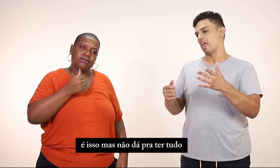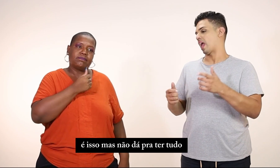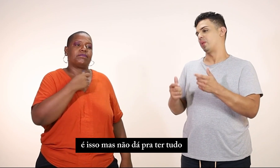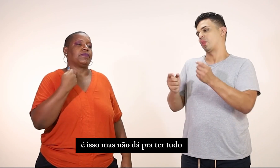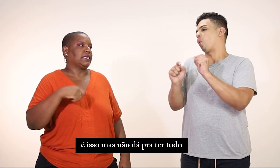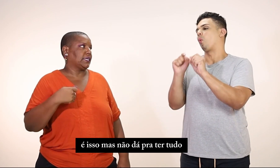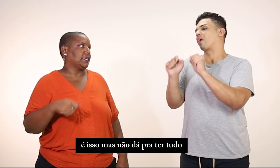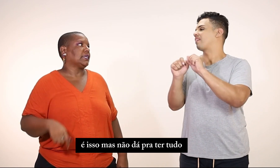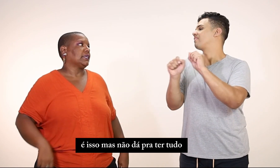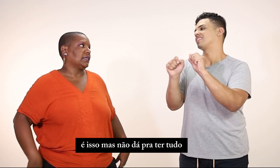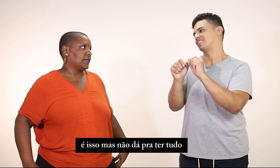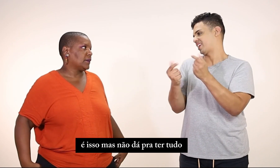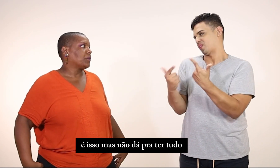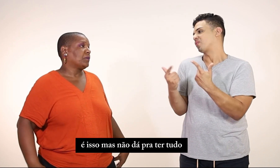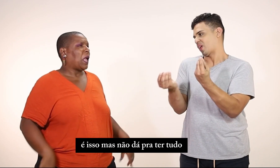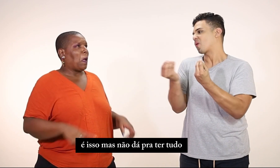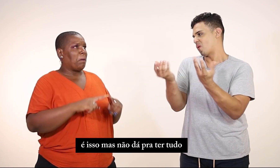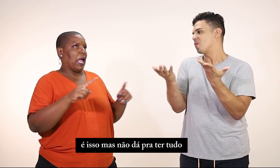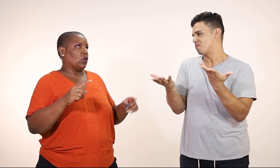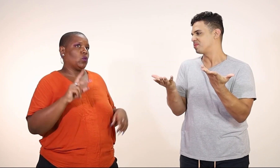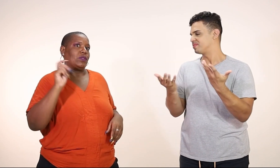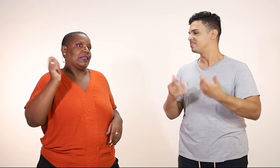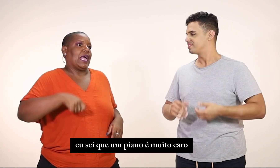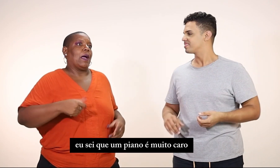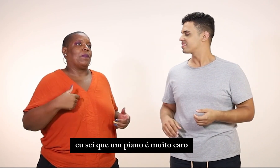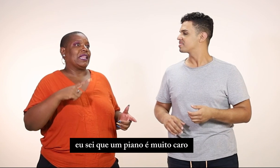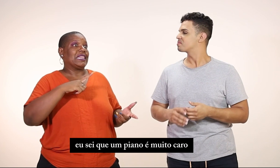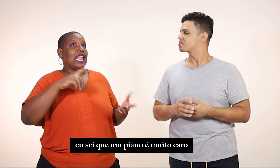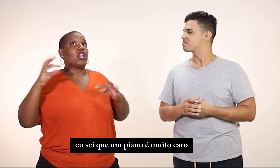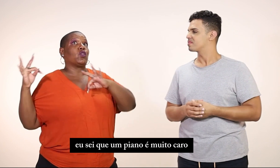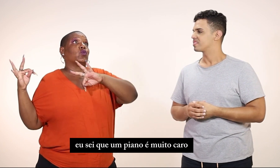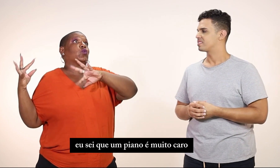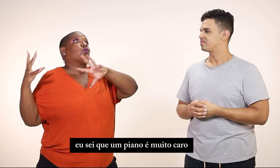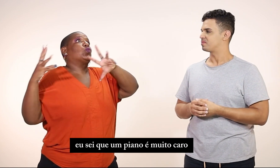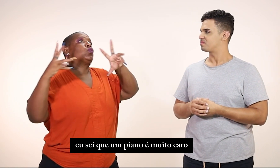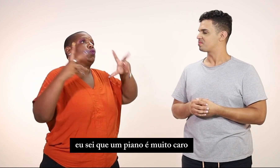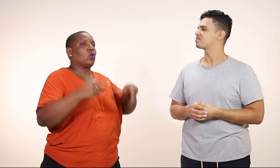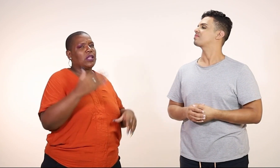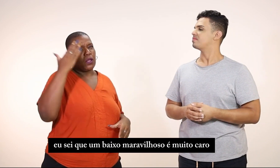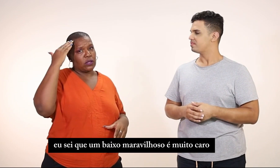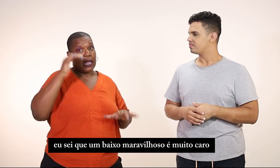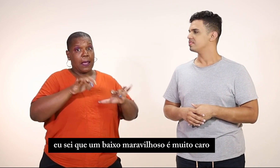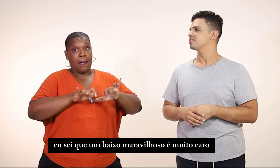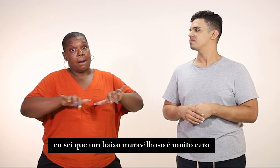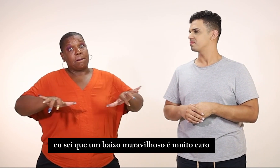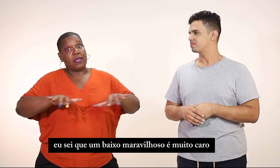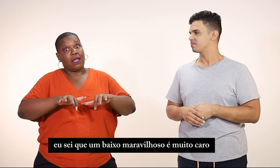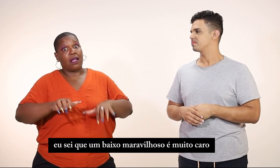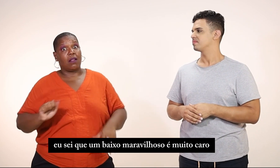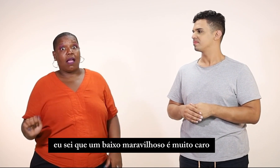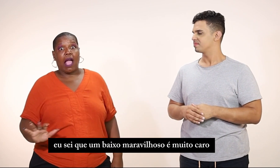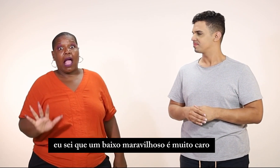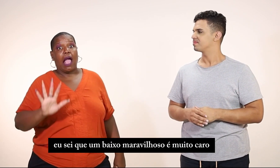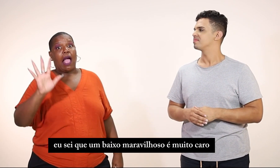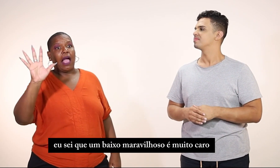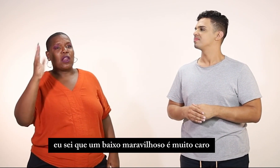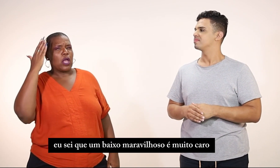isso. Mas não dá pra ter tudo. Eu sei que um piano é muito caro, eu sei que um baixo maravilhoso é